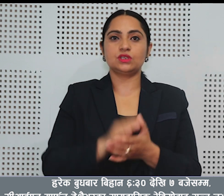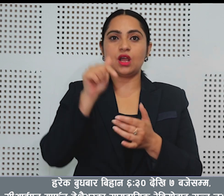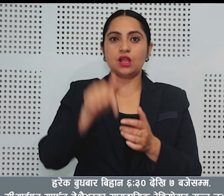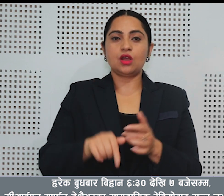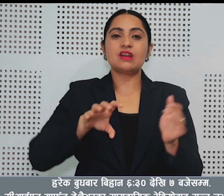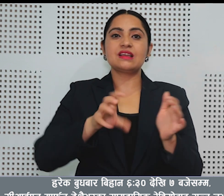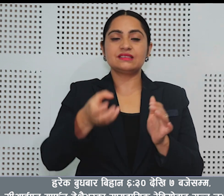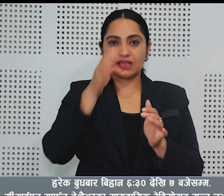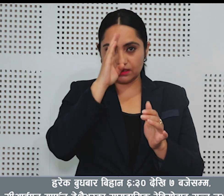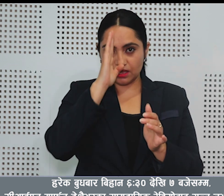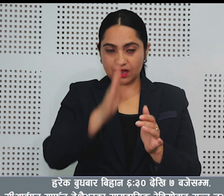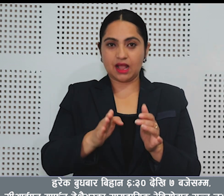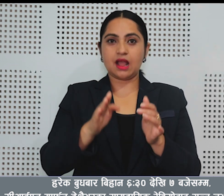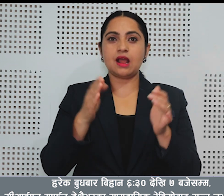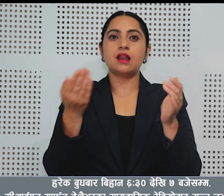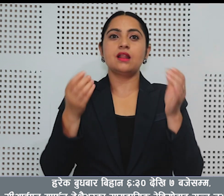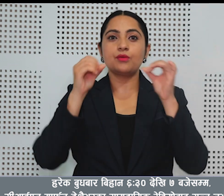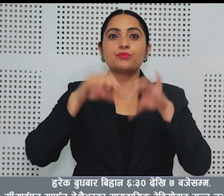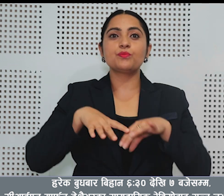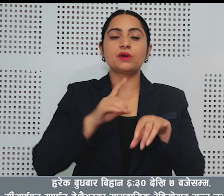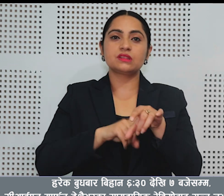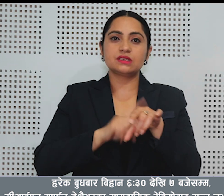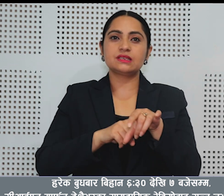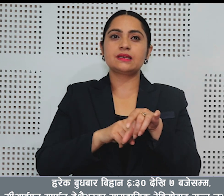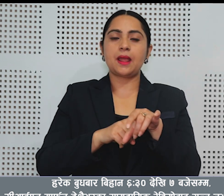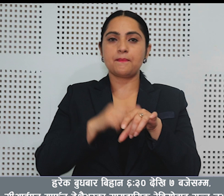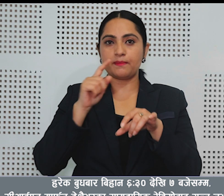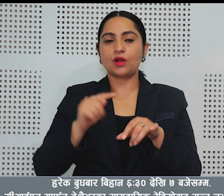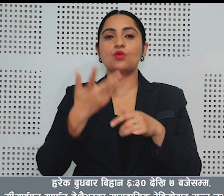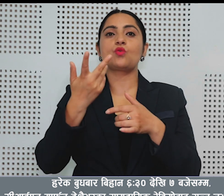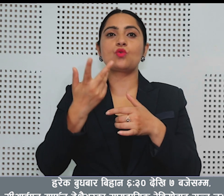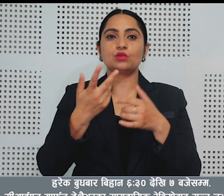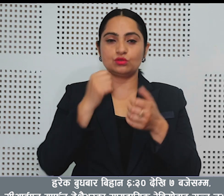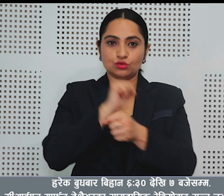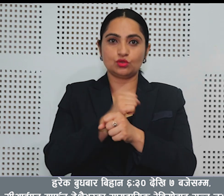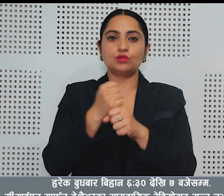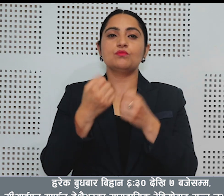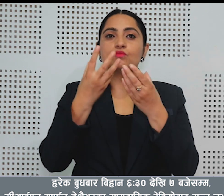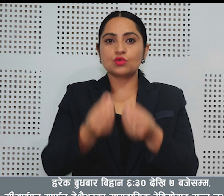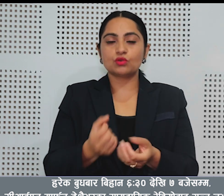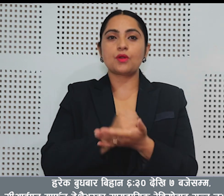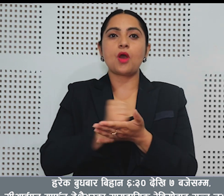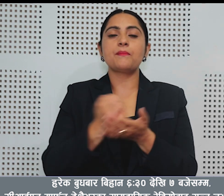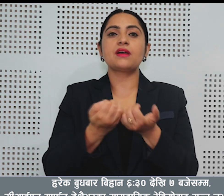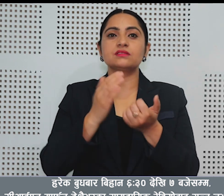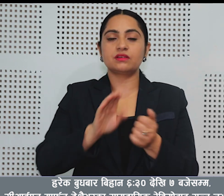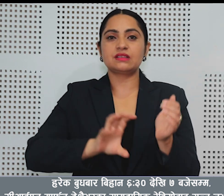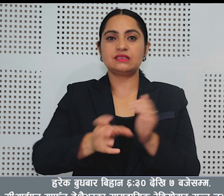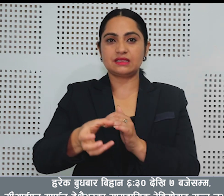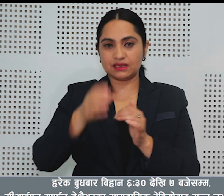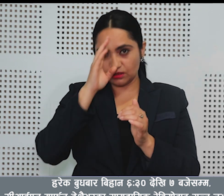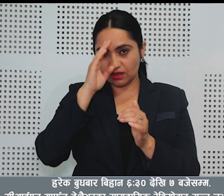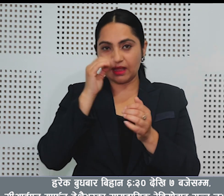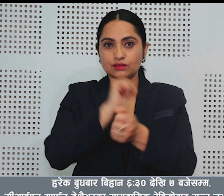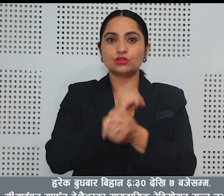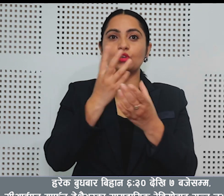अहिले स्थानीय सरकारले विपदको समयमा कस्तो खालको जोखिम न्यूनीकरण अभ्यास गरिरहेका छन्? स्थानीय सरकारले विपदका समयमा